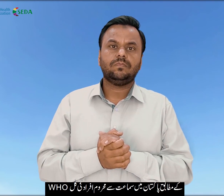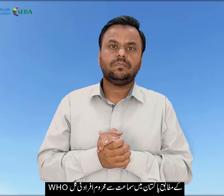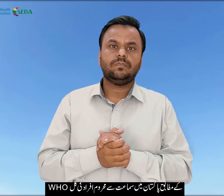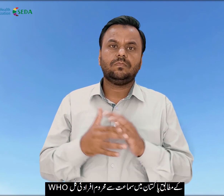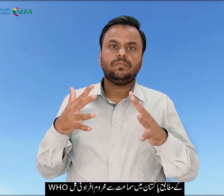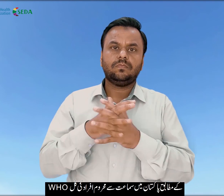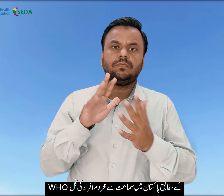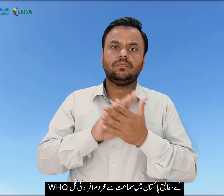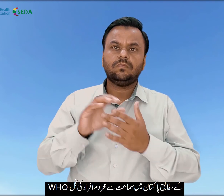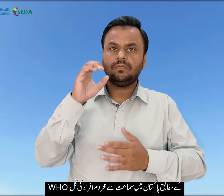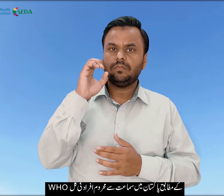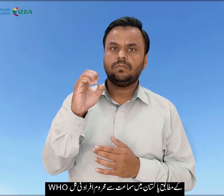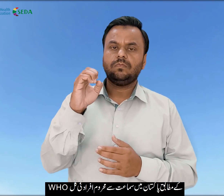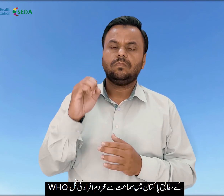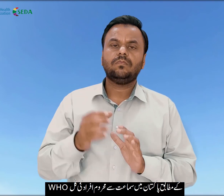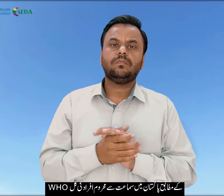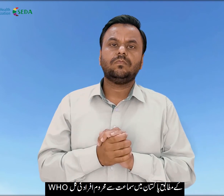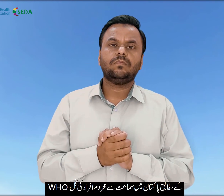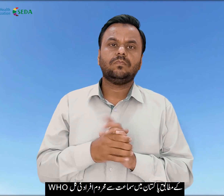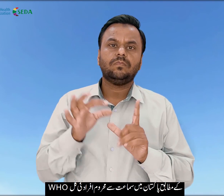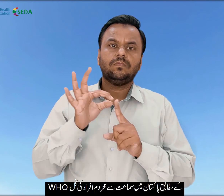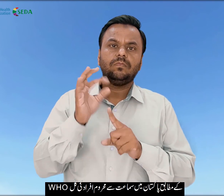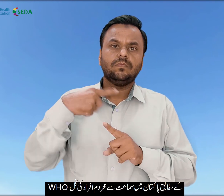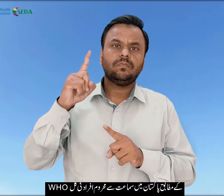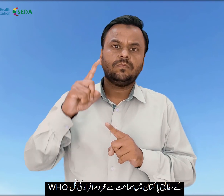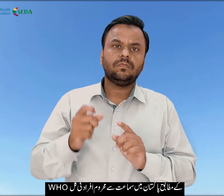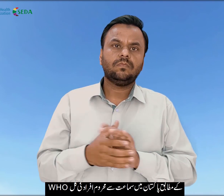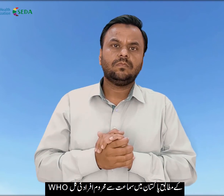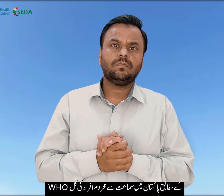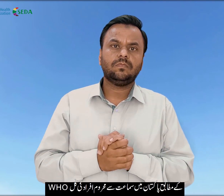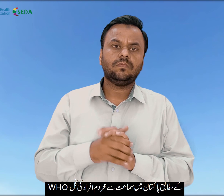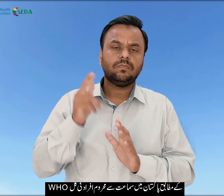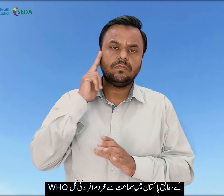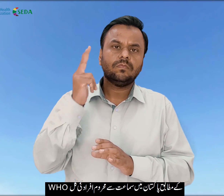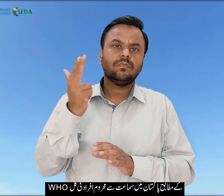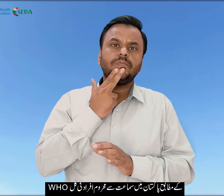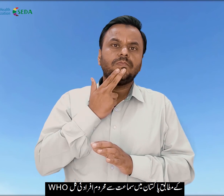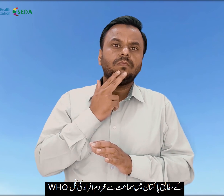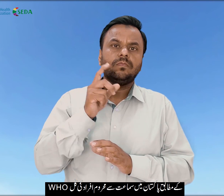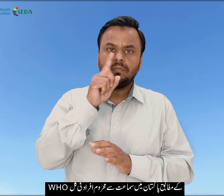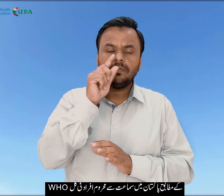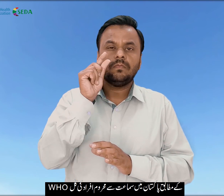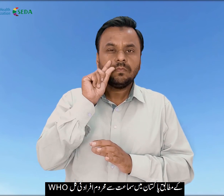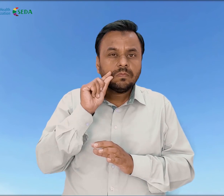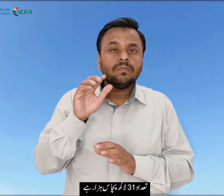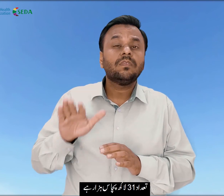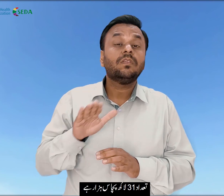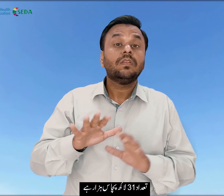WHO کے مطابق پاکستان میں قوت گویائی سے محروم افراد کی کل تعداد